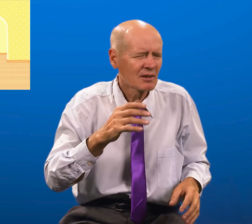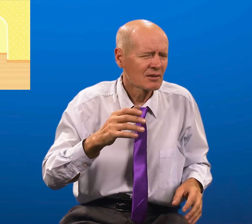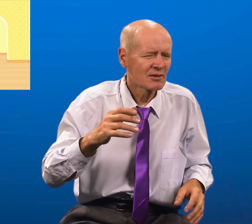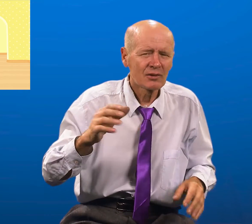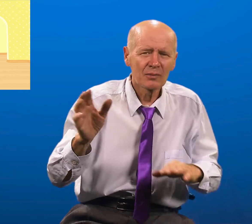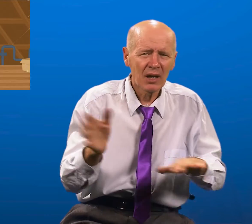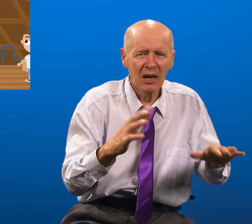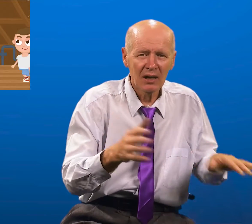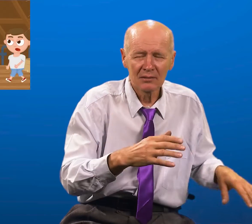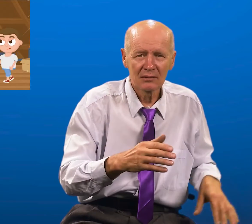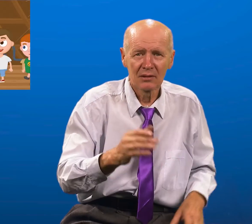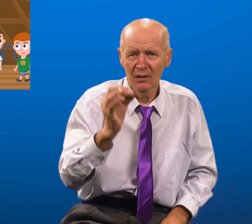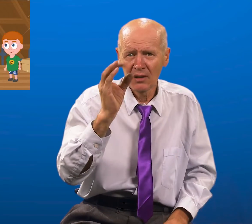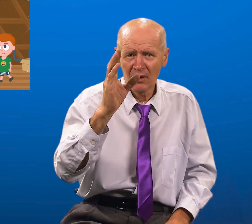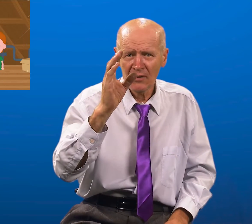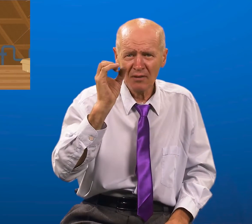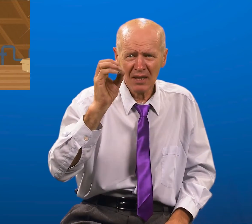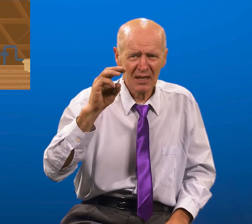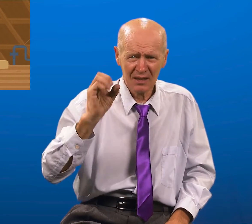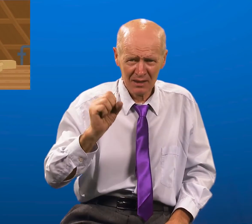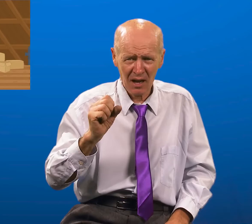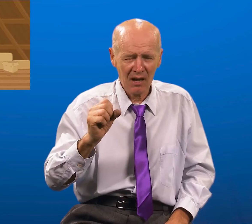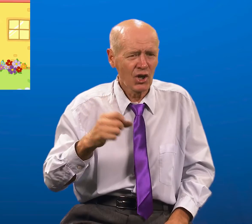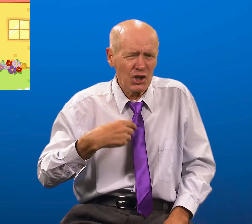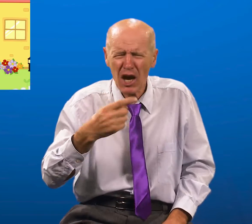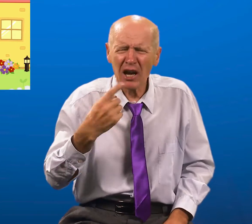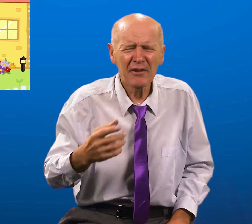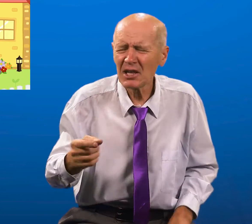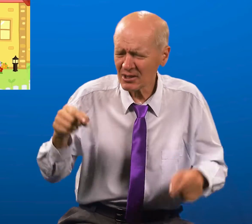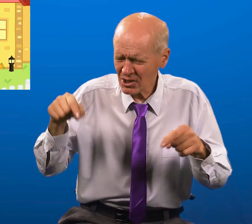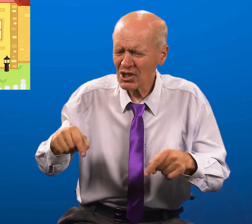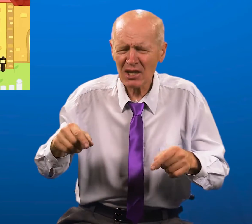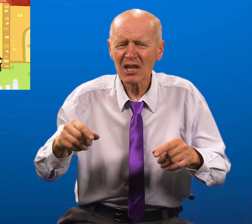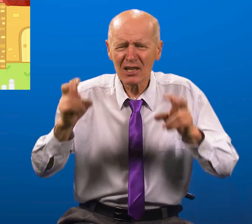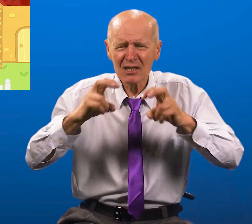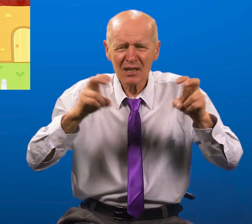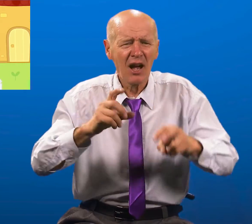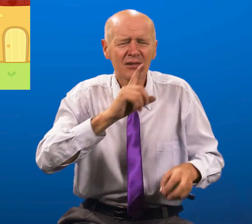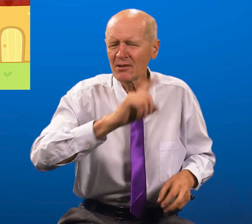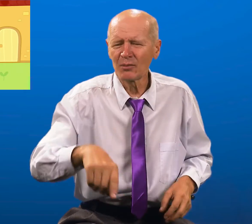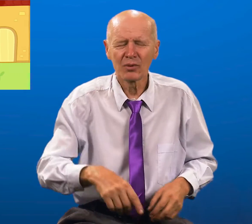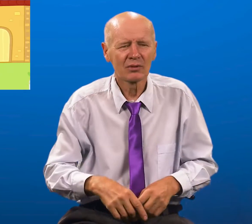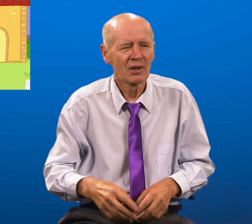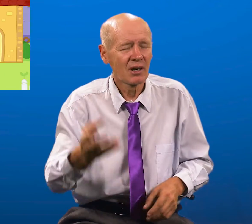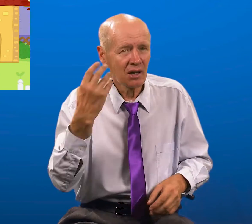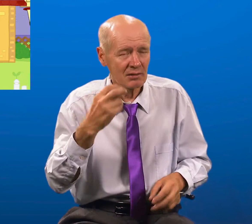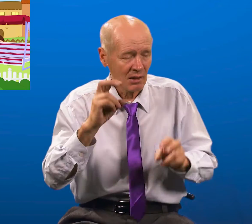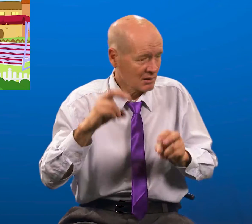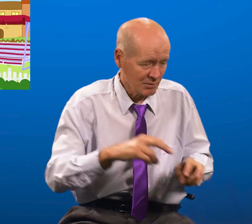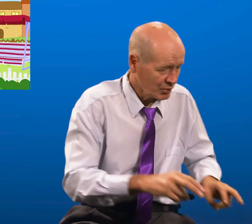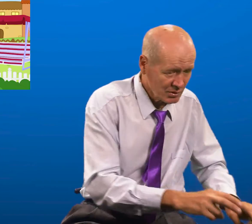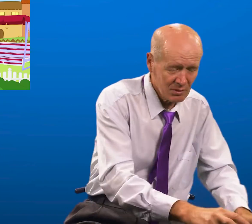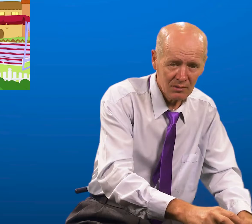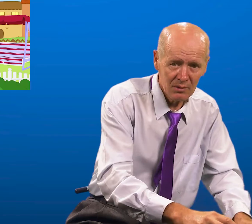не появлялась. Я же говорил, что она здесь нас искать не будет. Когда ребята спустились во двор, они увидели...